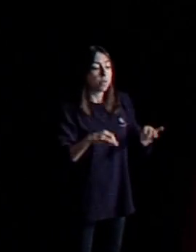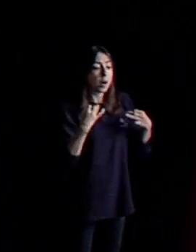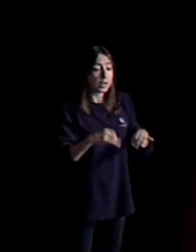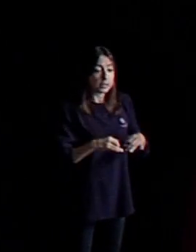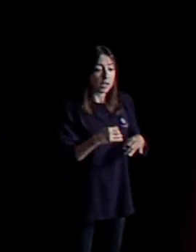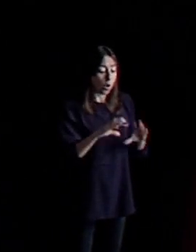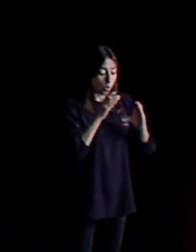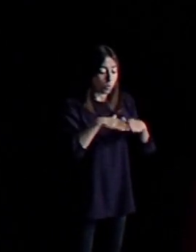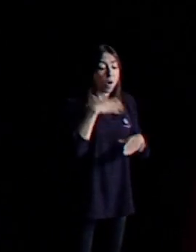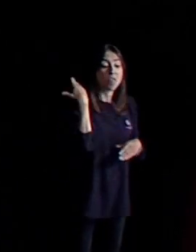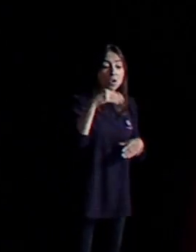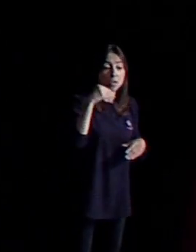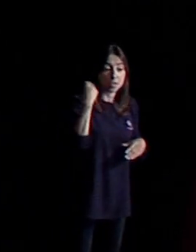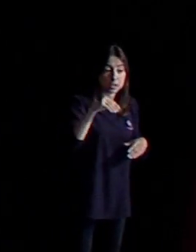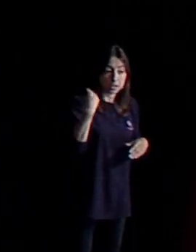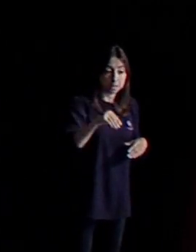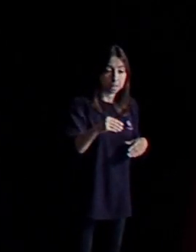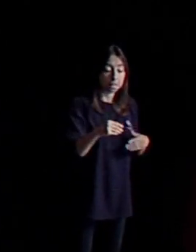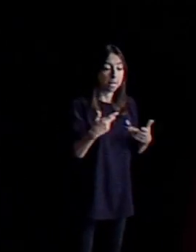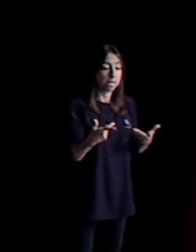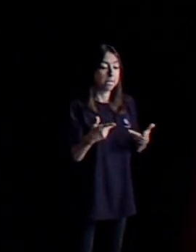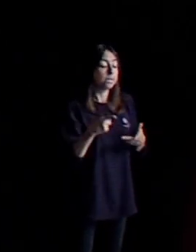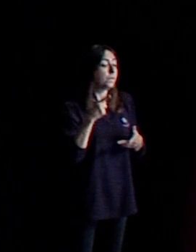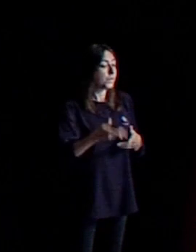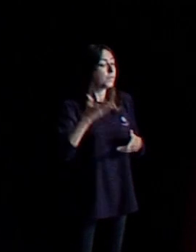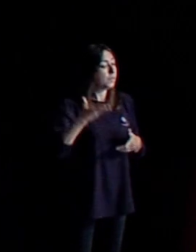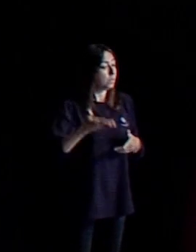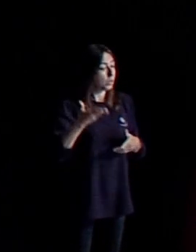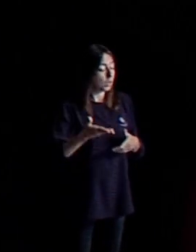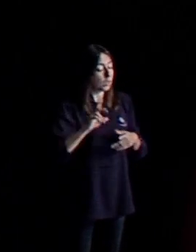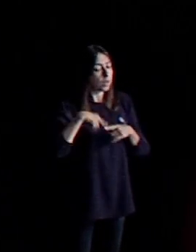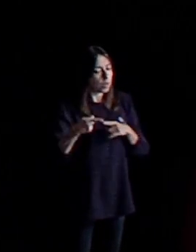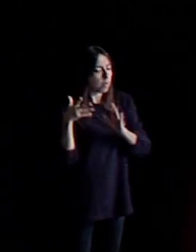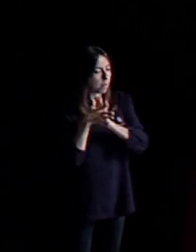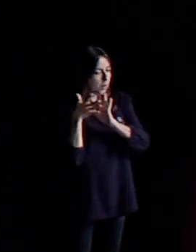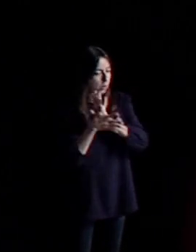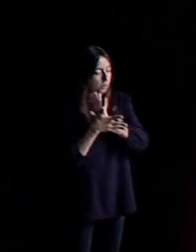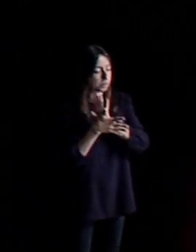grupo de adolescentes. Y esto es muy importante, como luego señalaré.